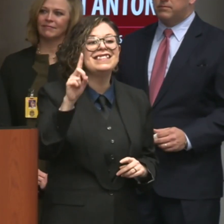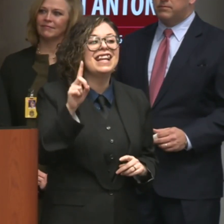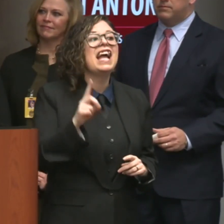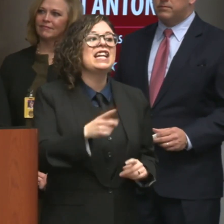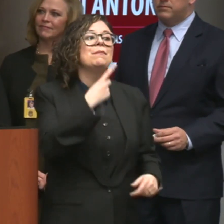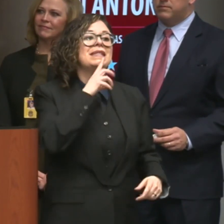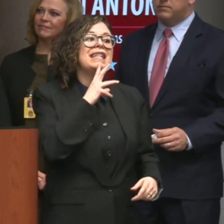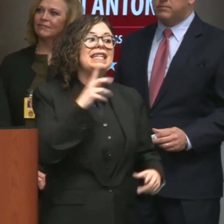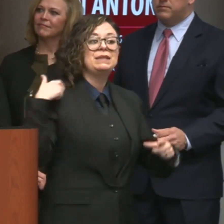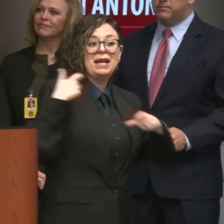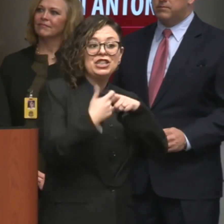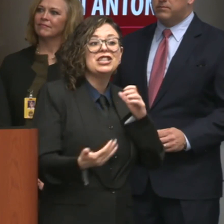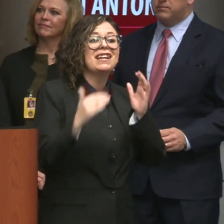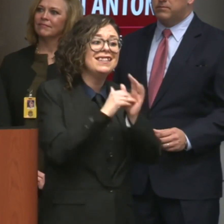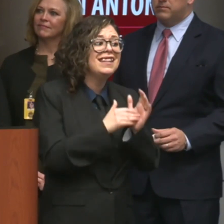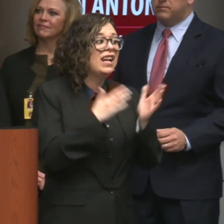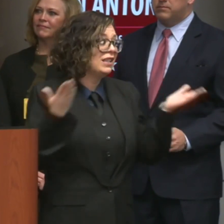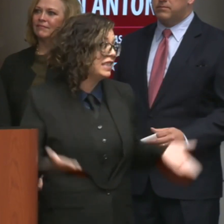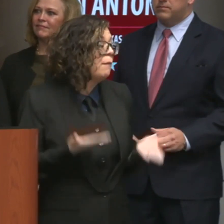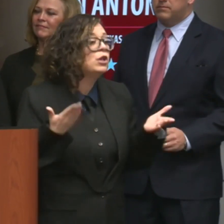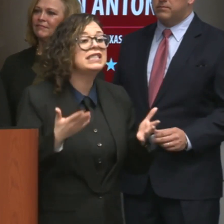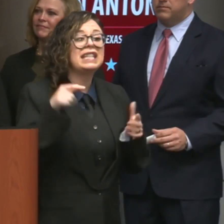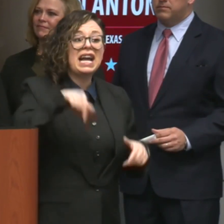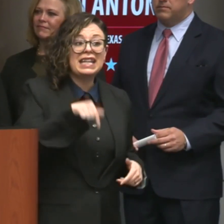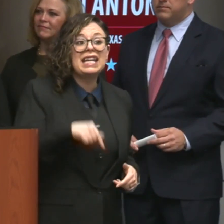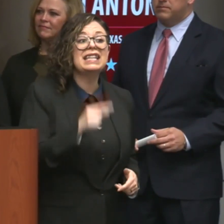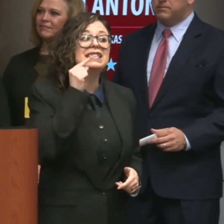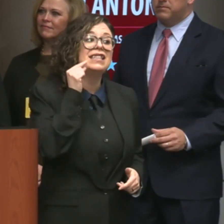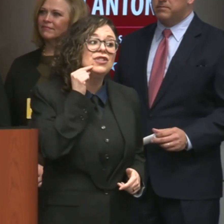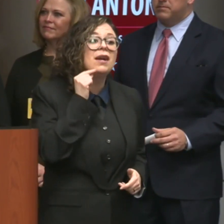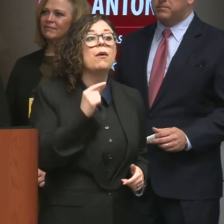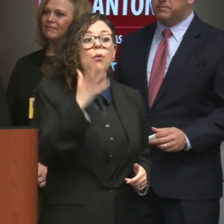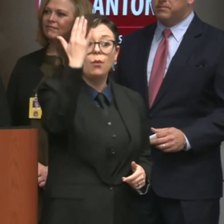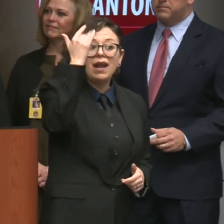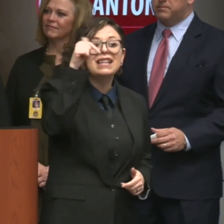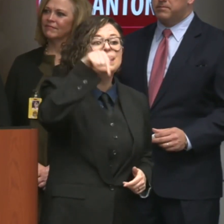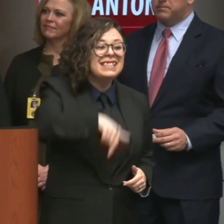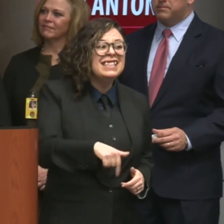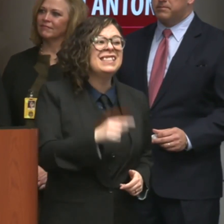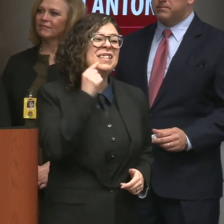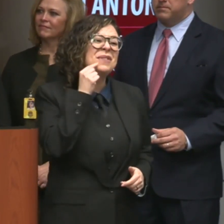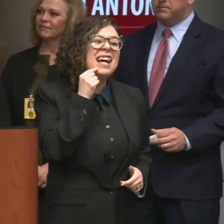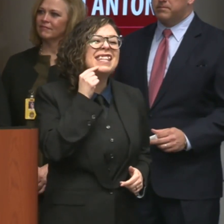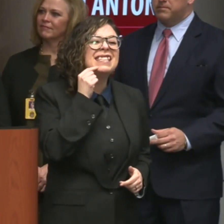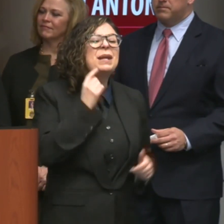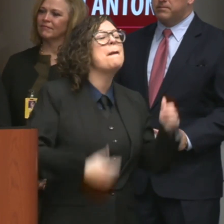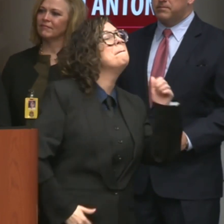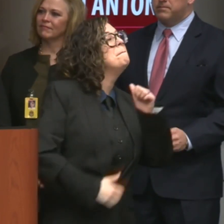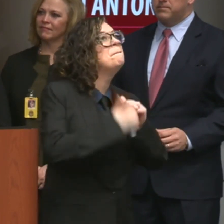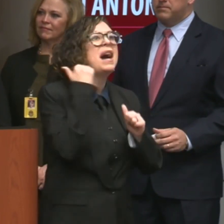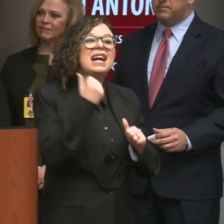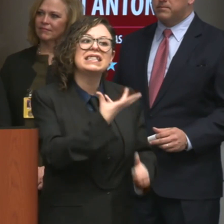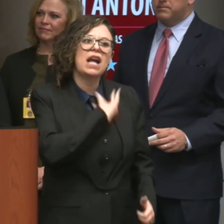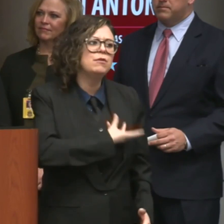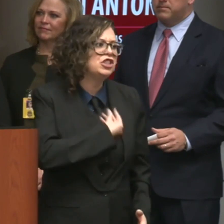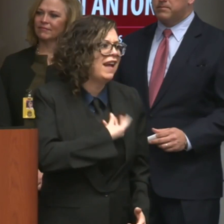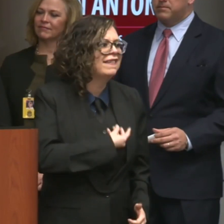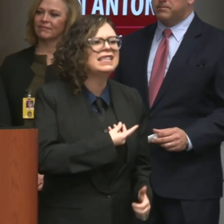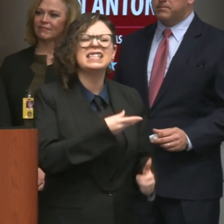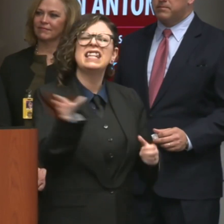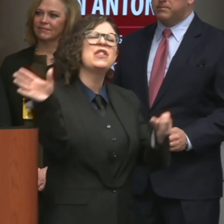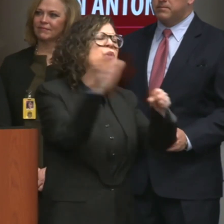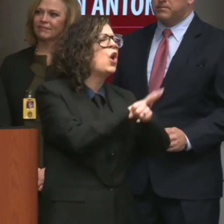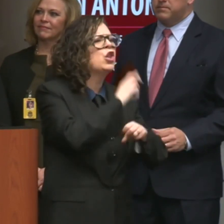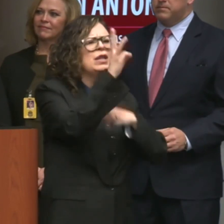for Spanish media. Estamos aquí en la ciudad de San Antonio porque es una de las ciudades más compasionantes de todo